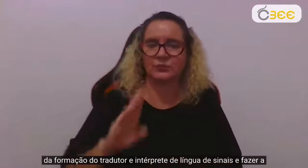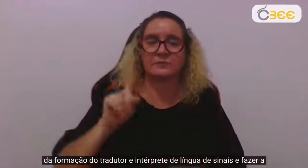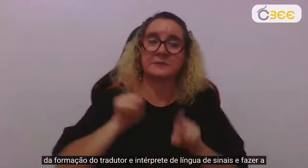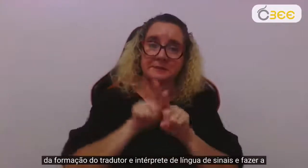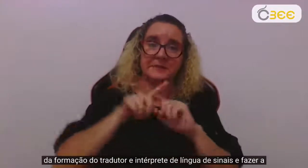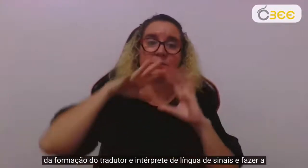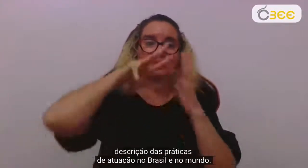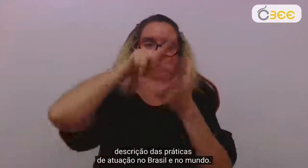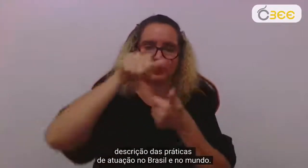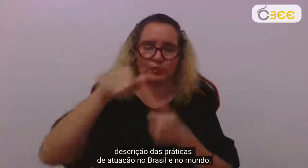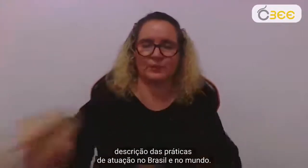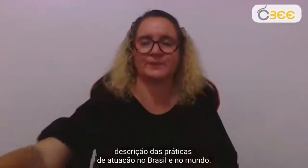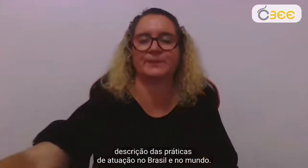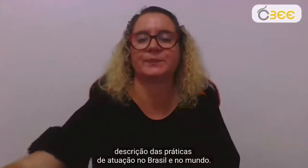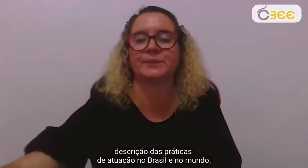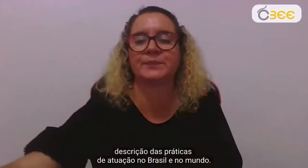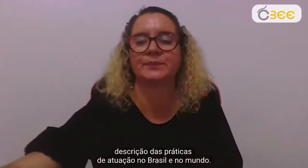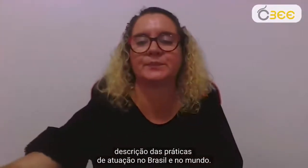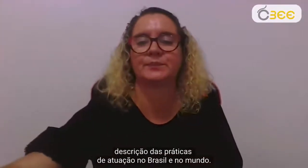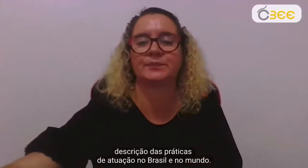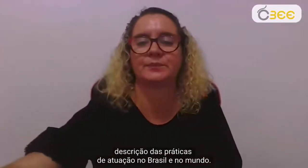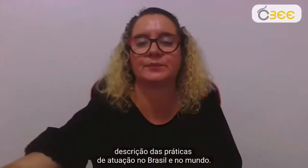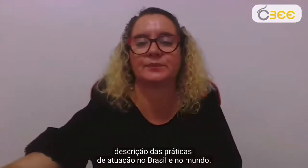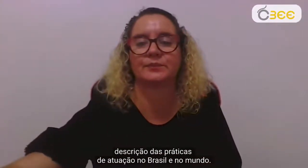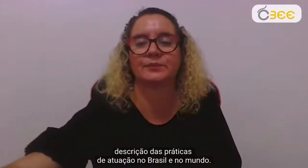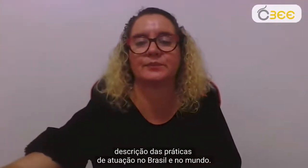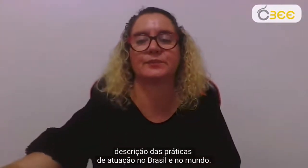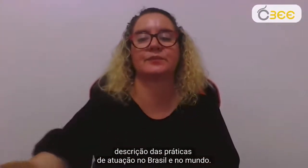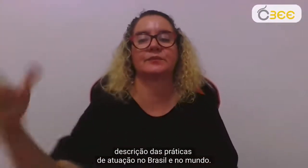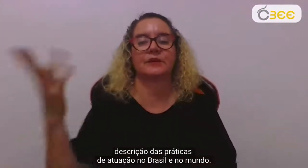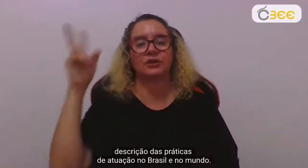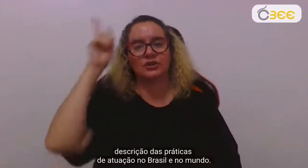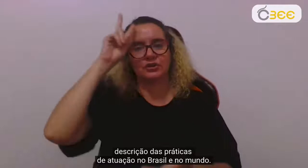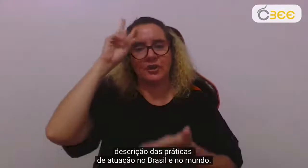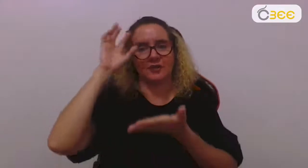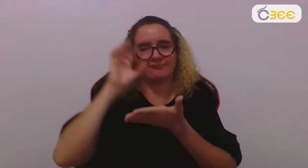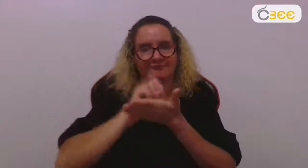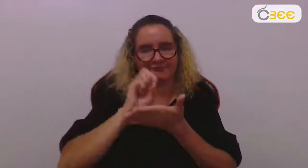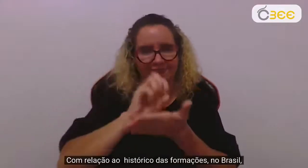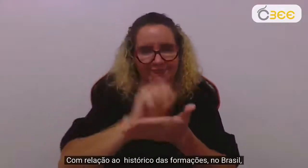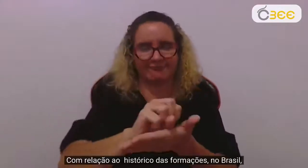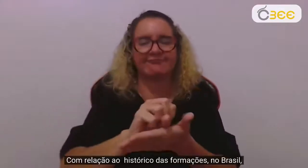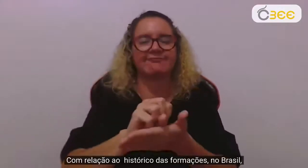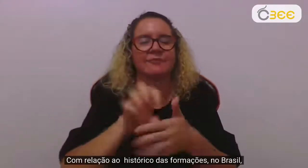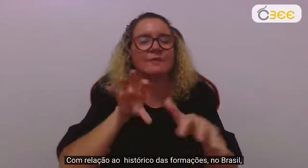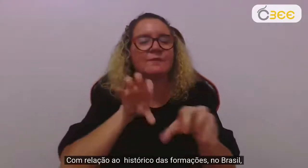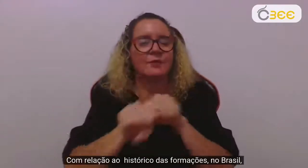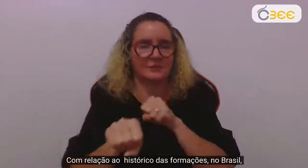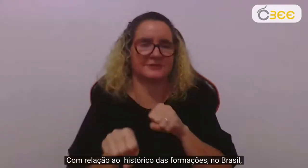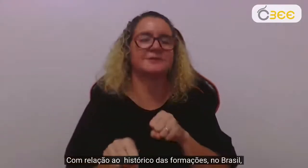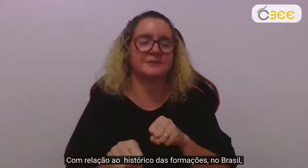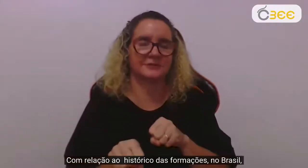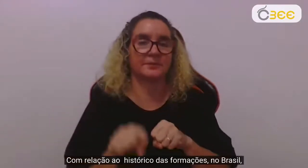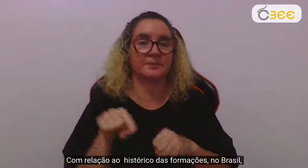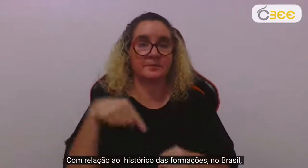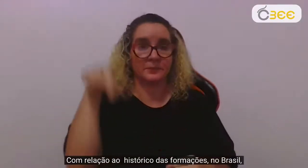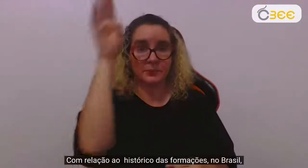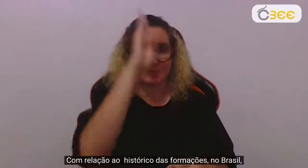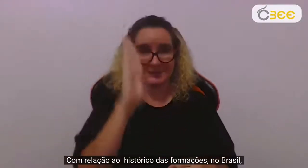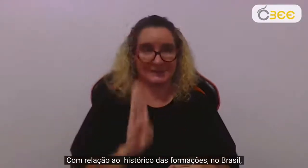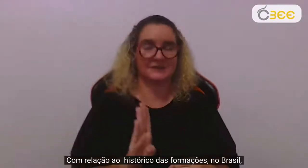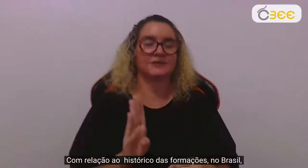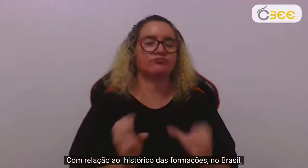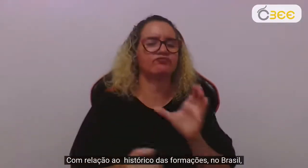língua de sinais e fazer a descrição das práticas de atuação no Brasil e no mundo. Com relação ao histórico